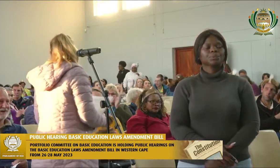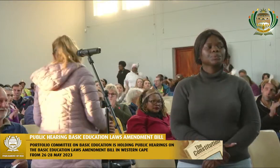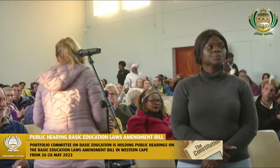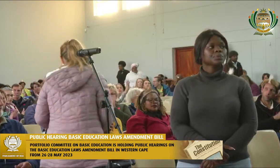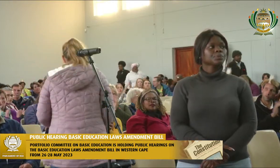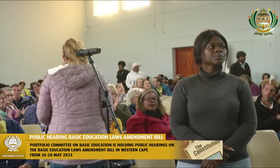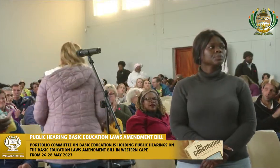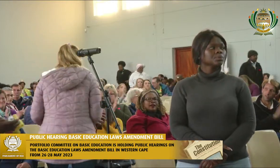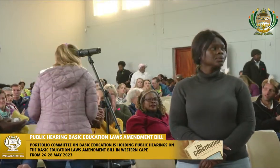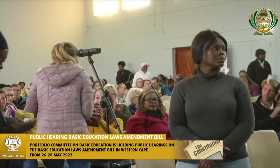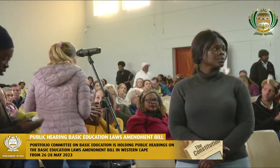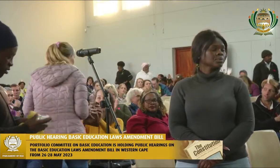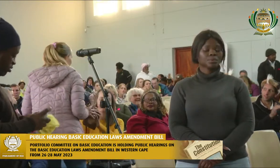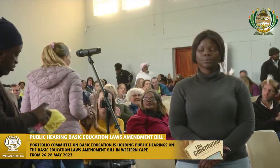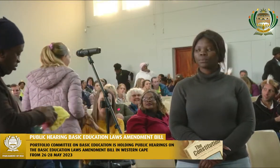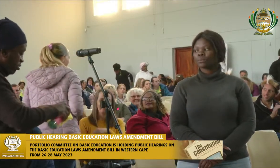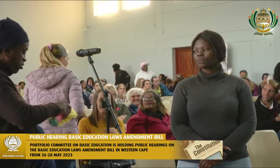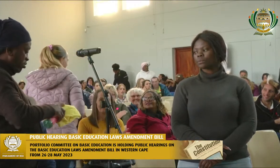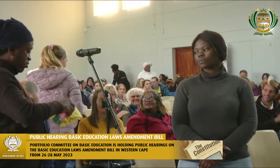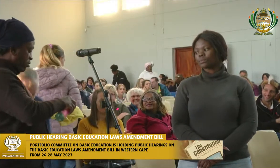you very much. Next.